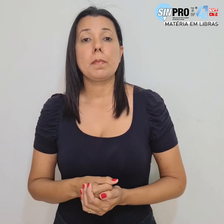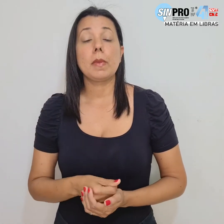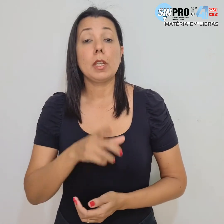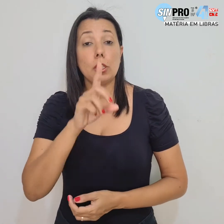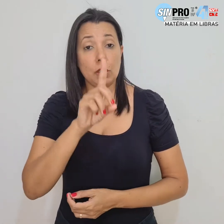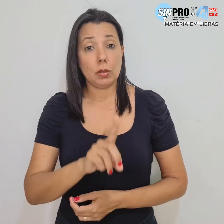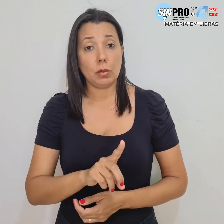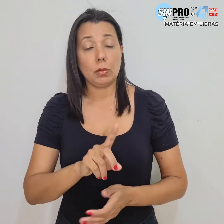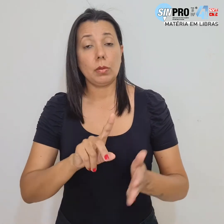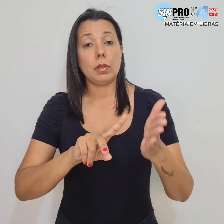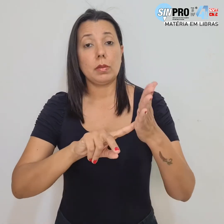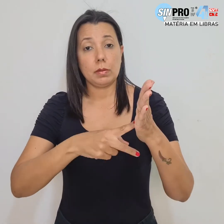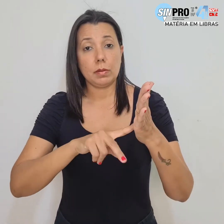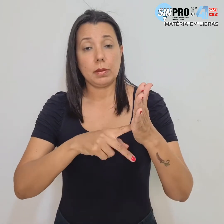diretora da entidade,